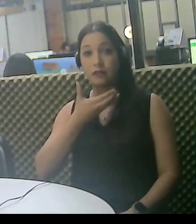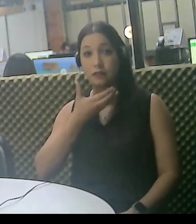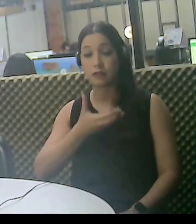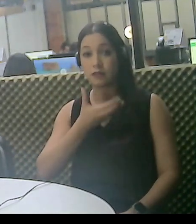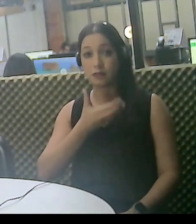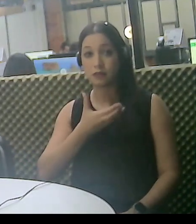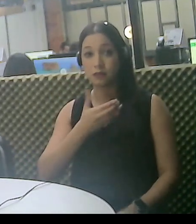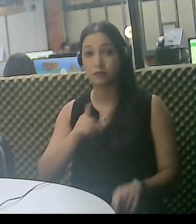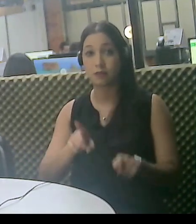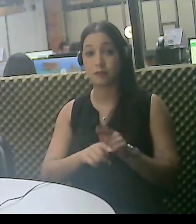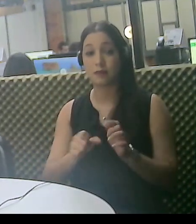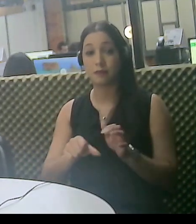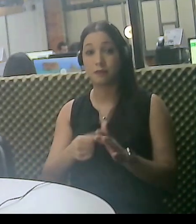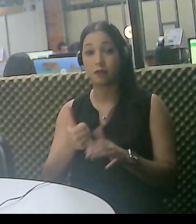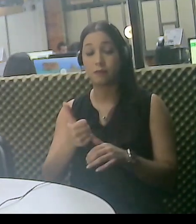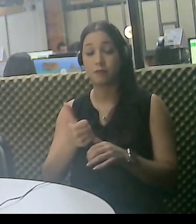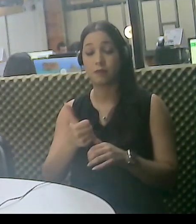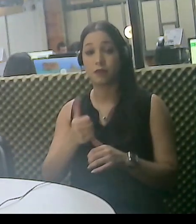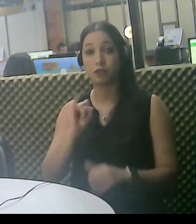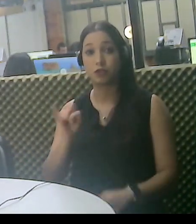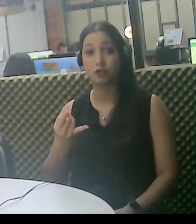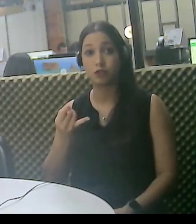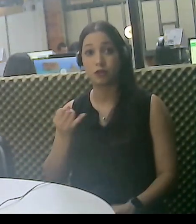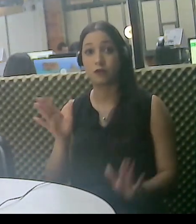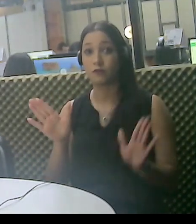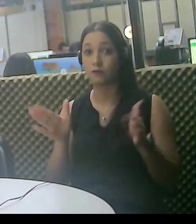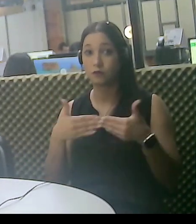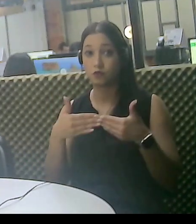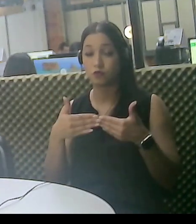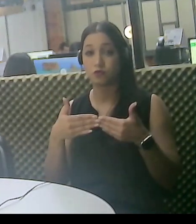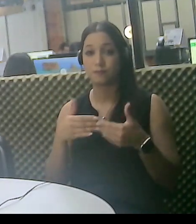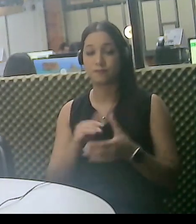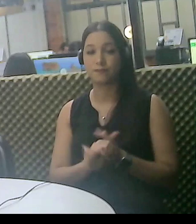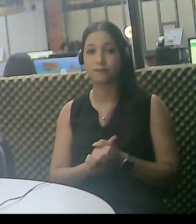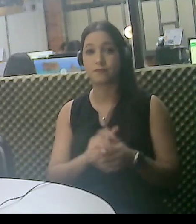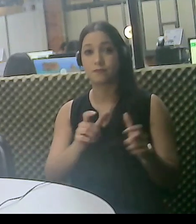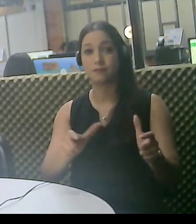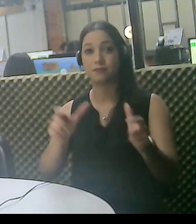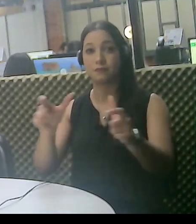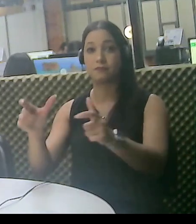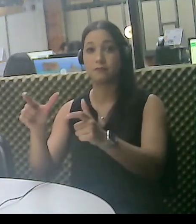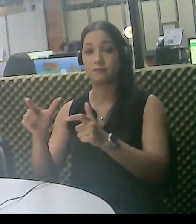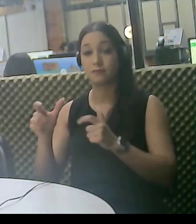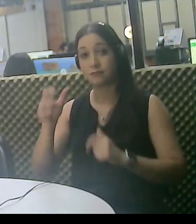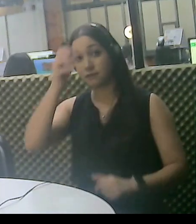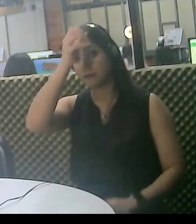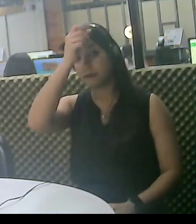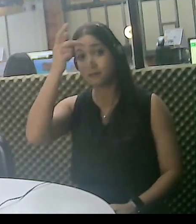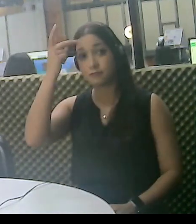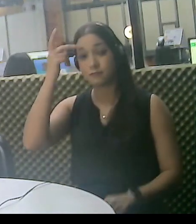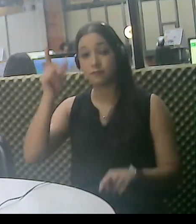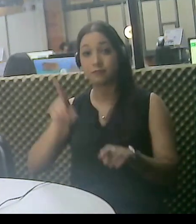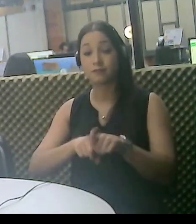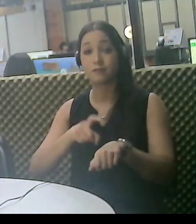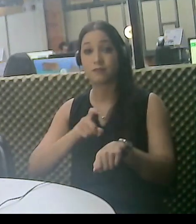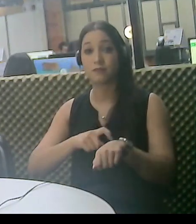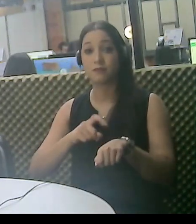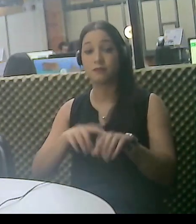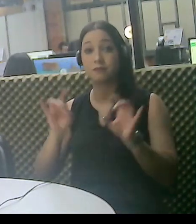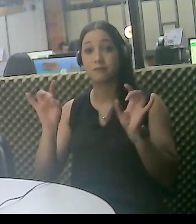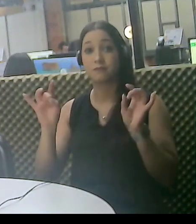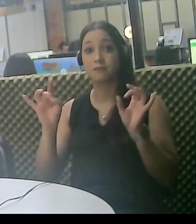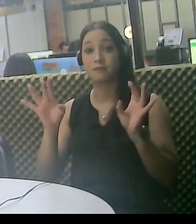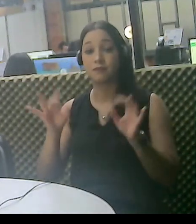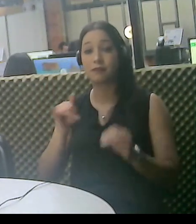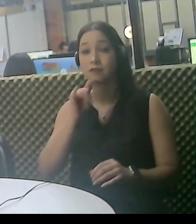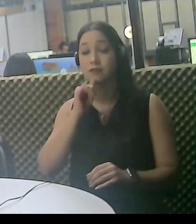dezembro e 1º de janeiro, os ecopontos não funcionarão. Outros setores da Prefeitura também estão com horários especiais nessas datas, como